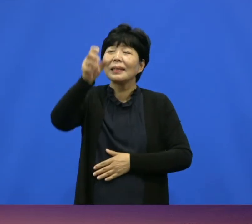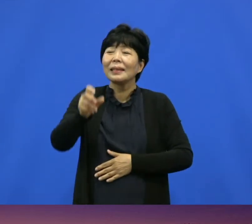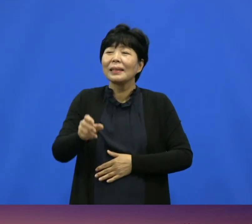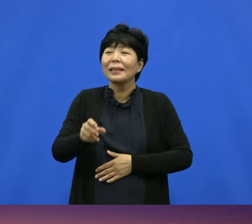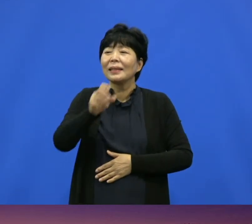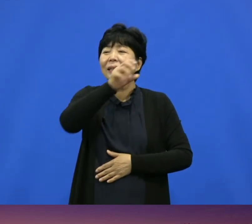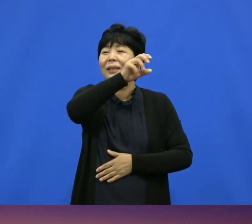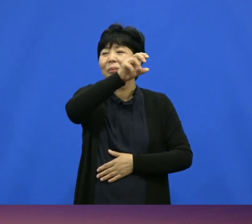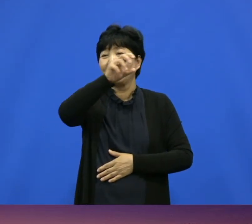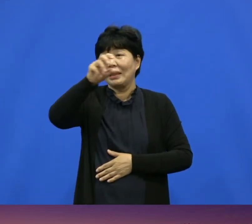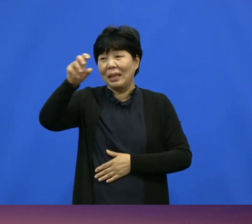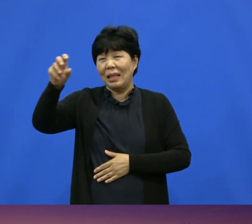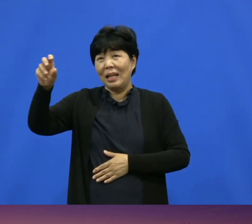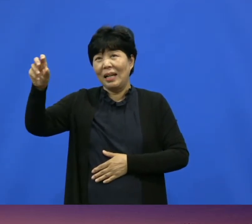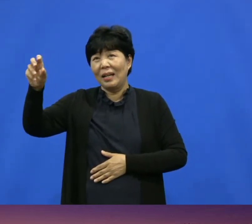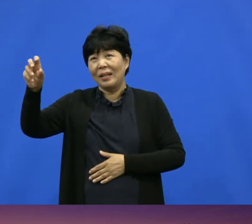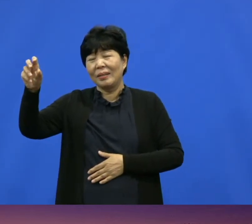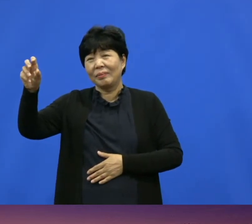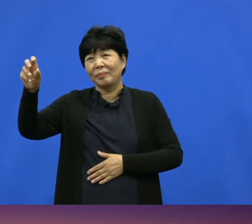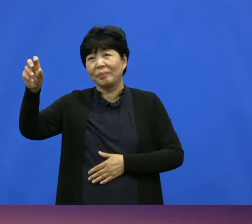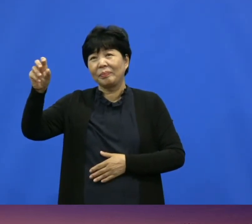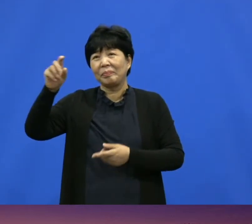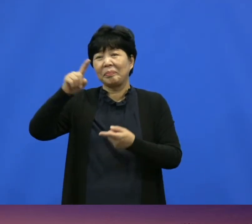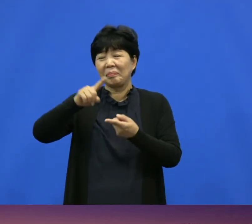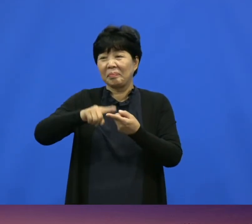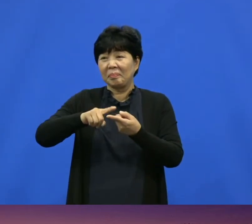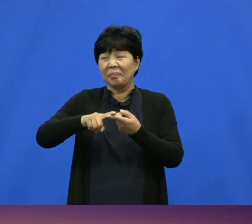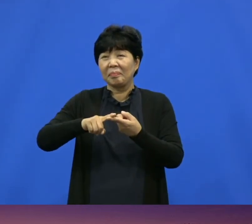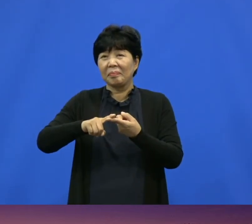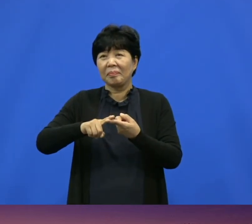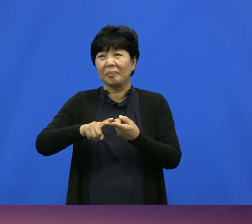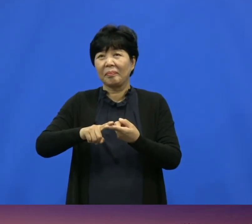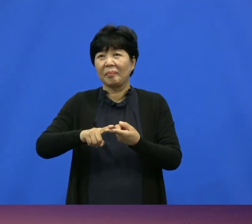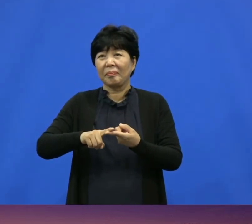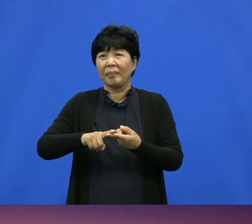모습은 예수님을 부인하고 저주하고 맹세하면서